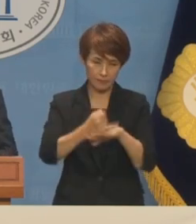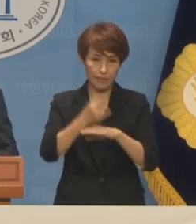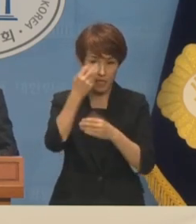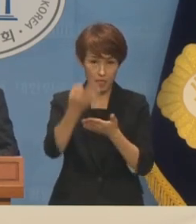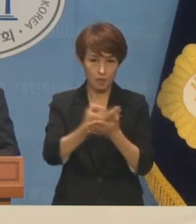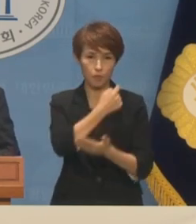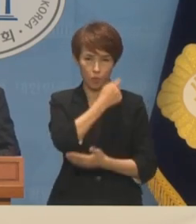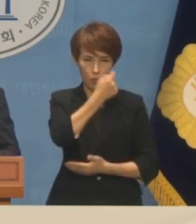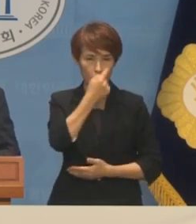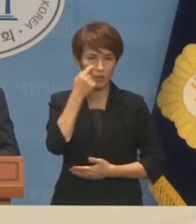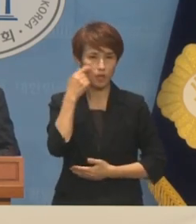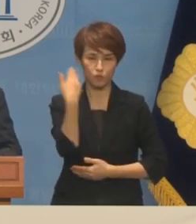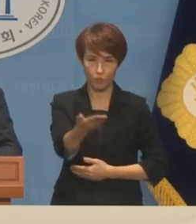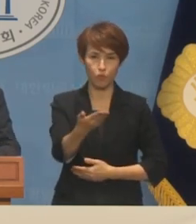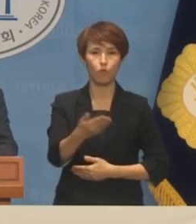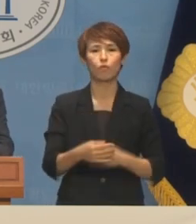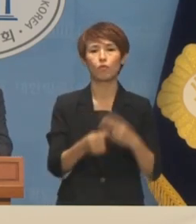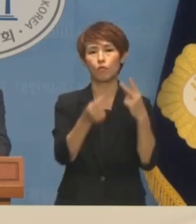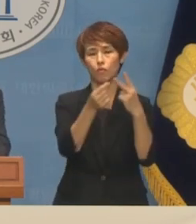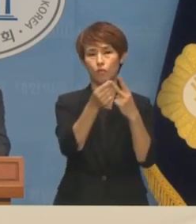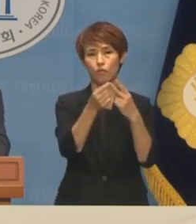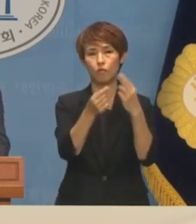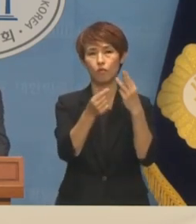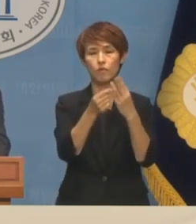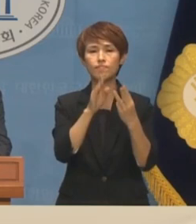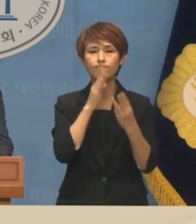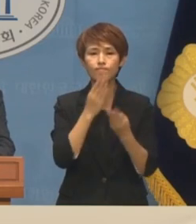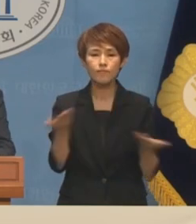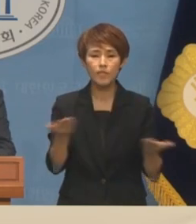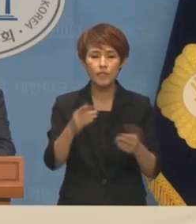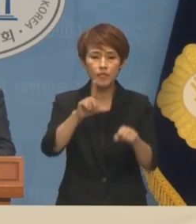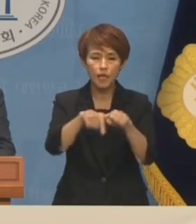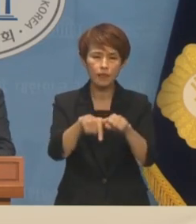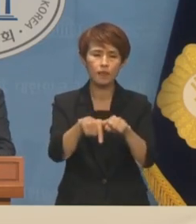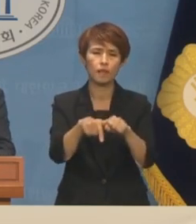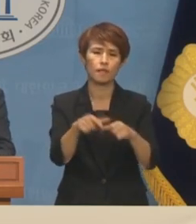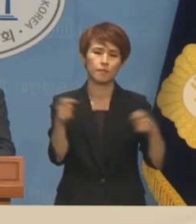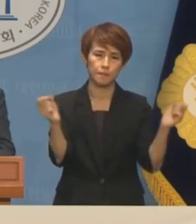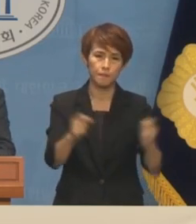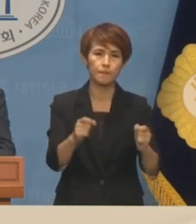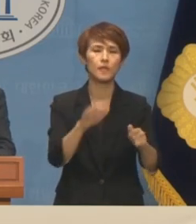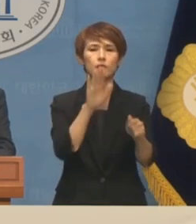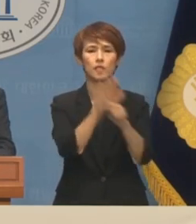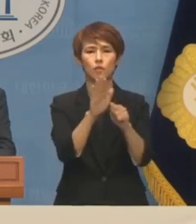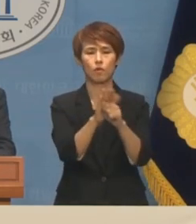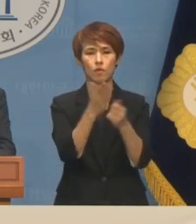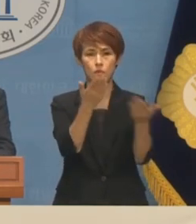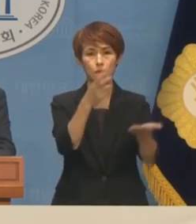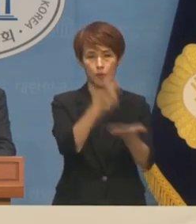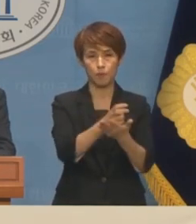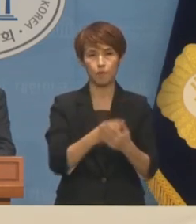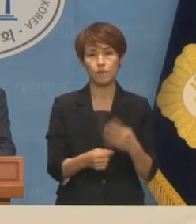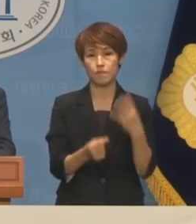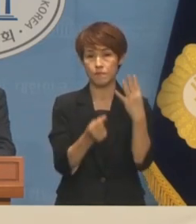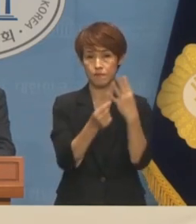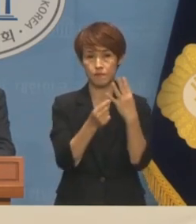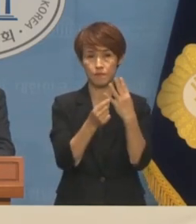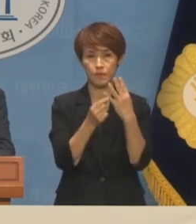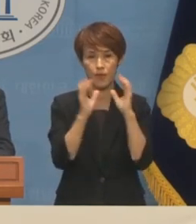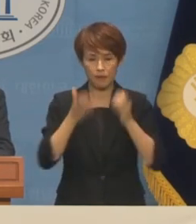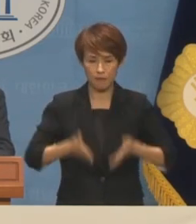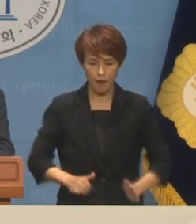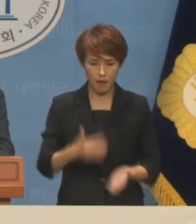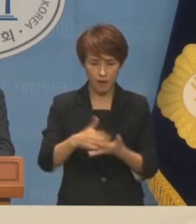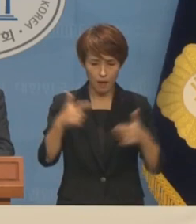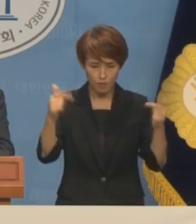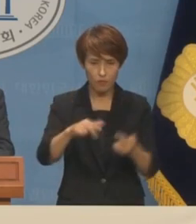강화법, 셋째, 실노동시간 단축 및 지원법, 넷째, 저출생